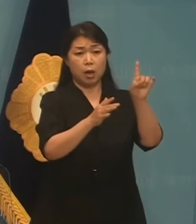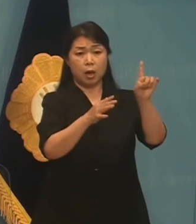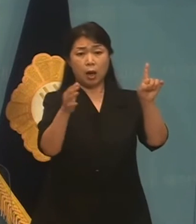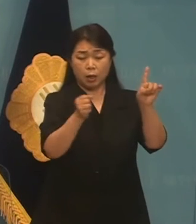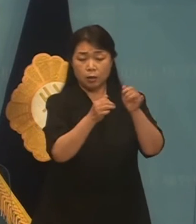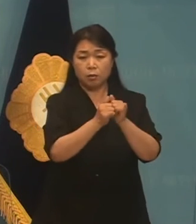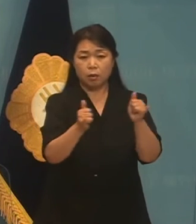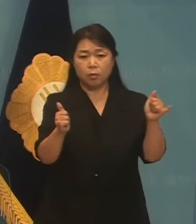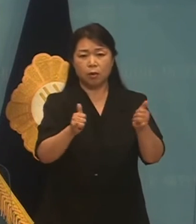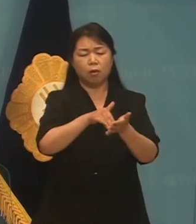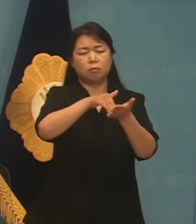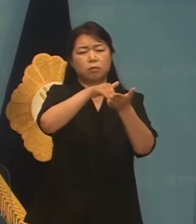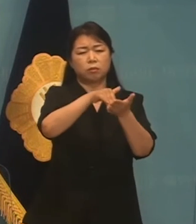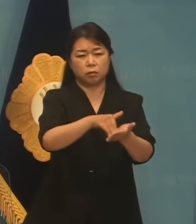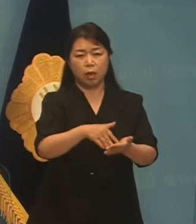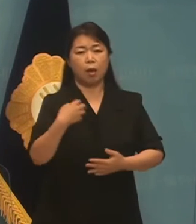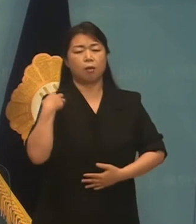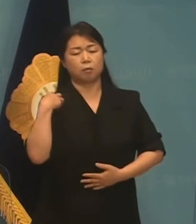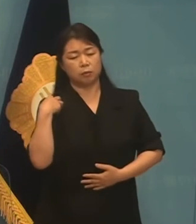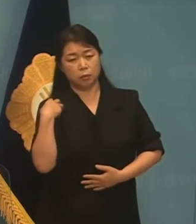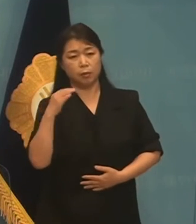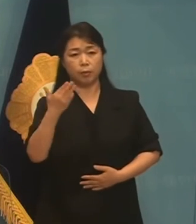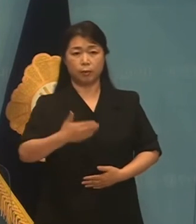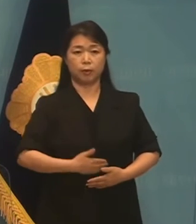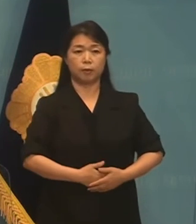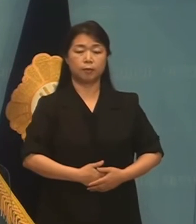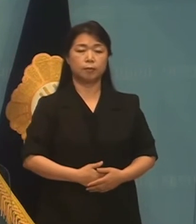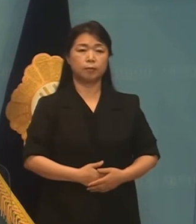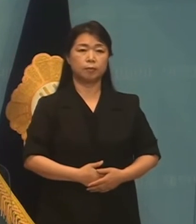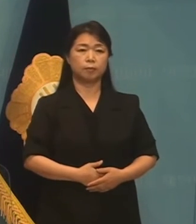1주택자들에게는 과중한 부담이 되고 있습니다.